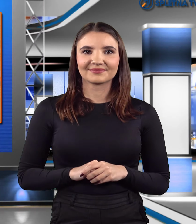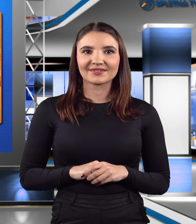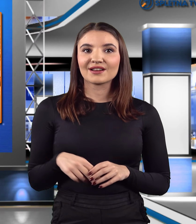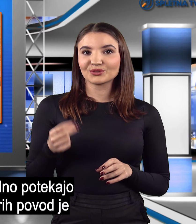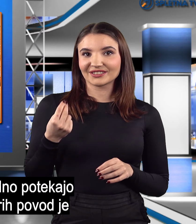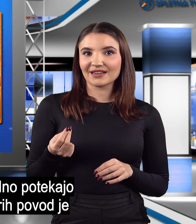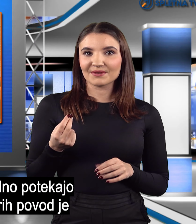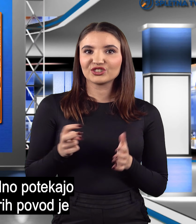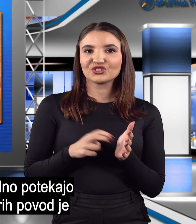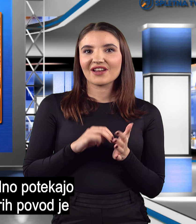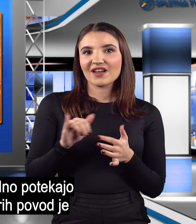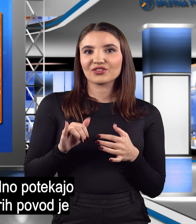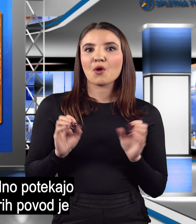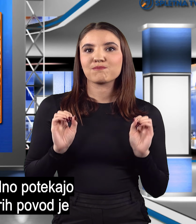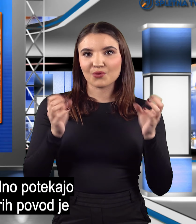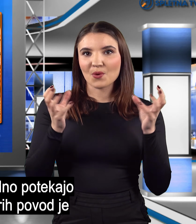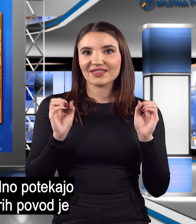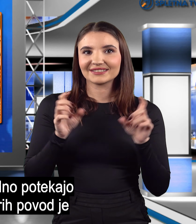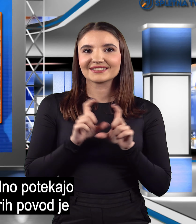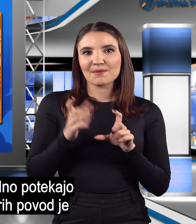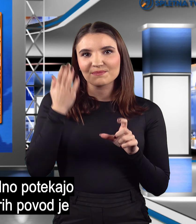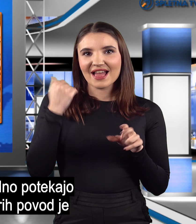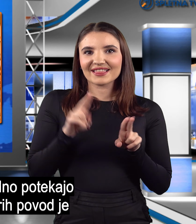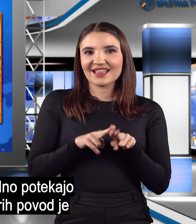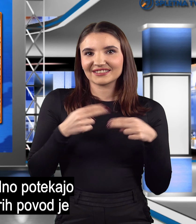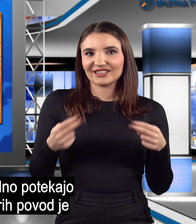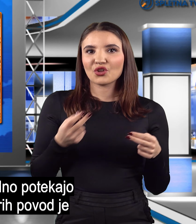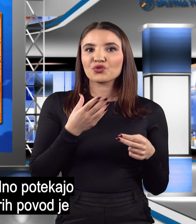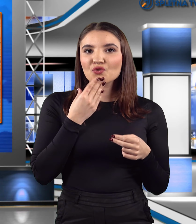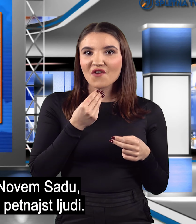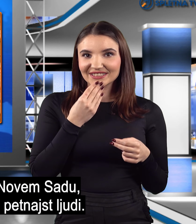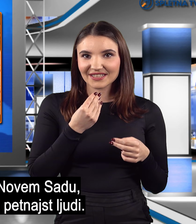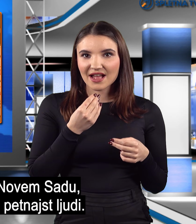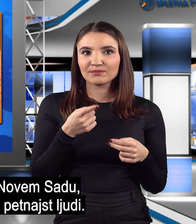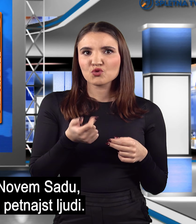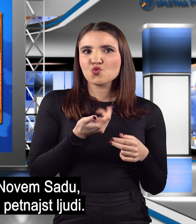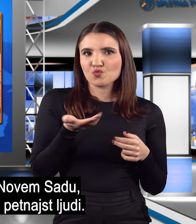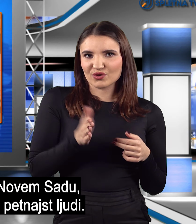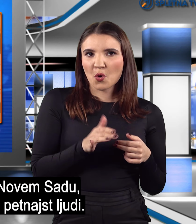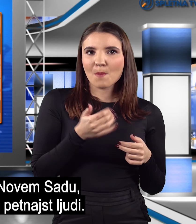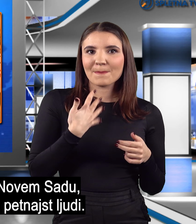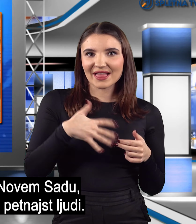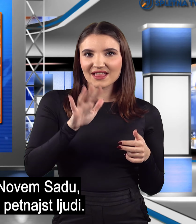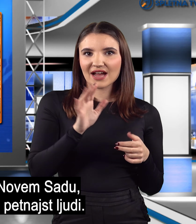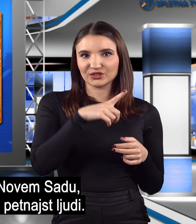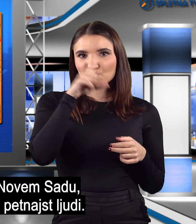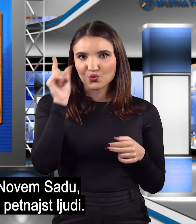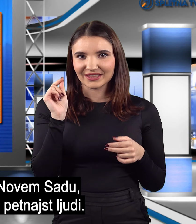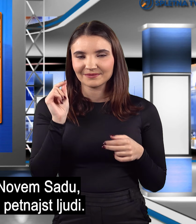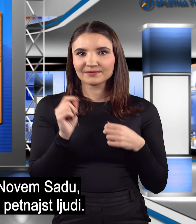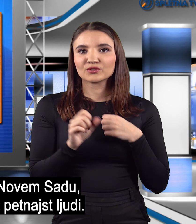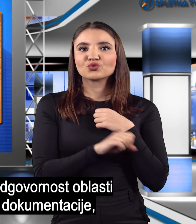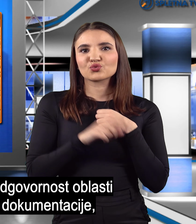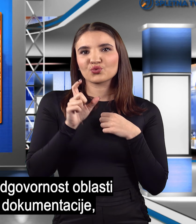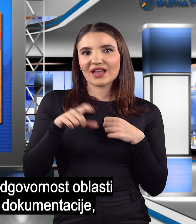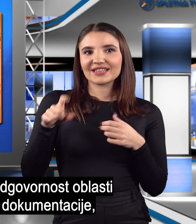V Srbiji še vedno potekajo protesti, katerih povod je bila nesreča v Novem Sadu, v kateri je umrlo 15 ljudi. Študenti